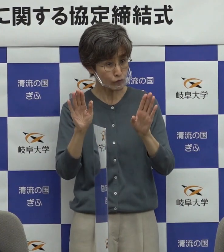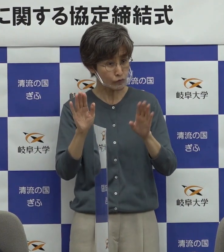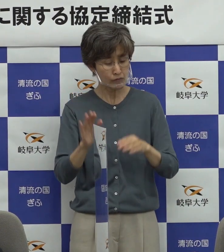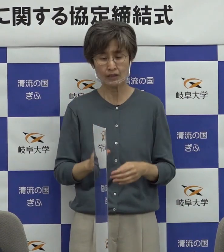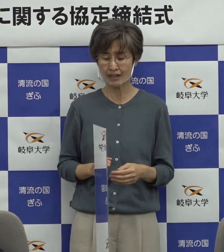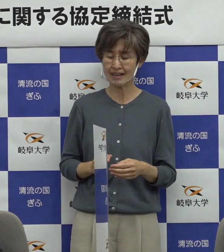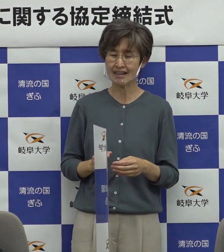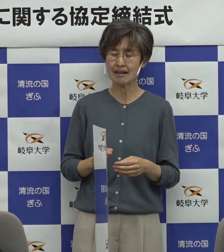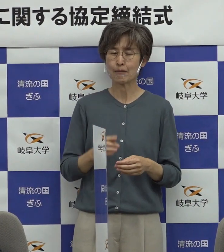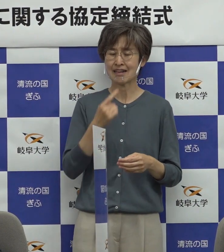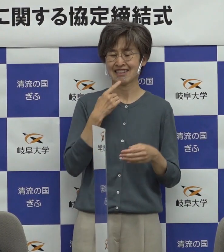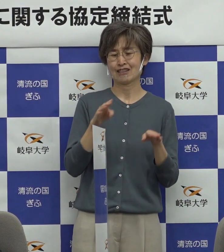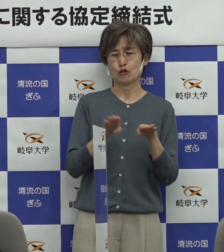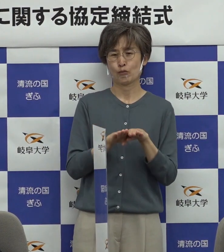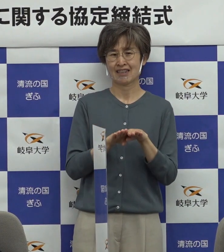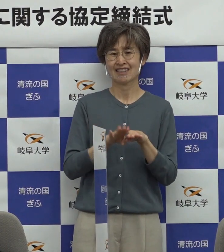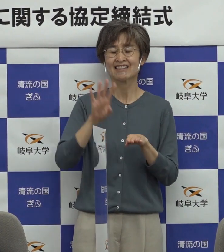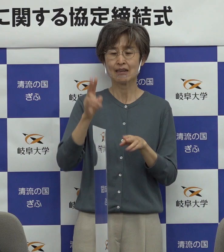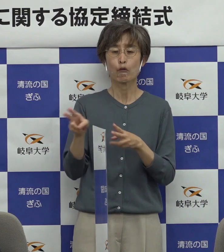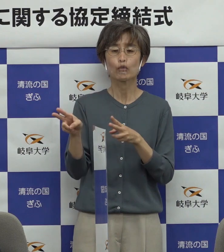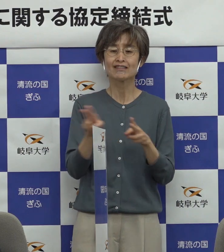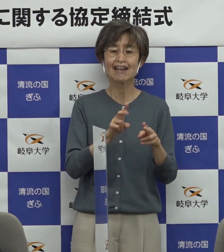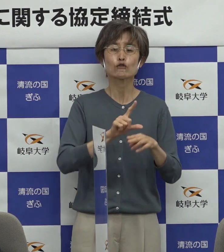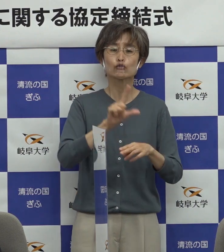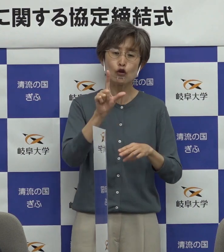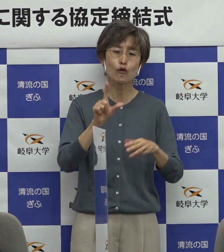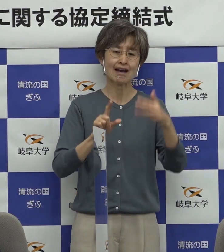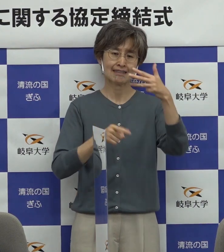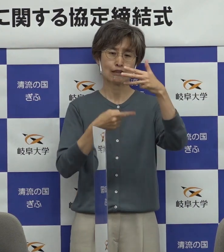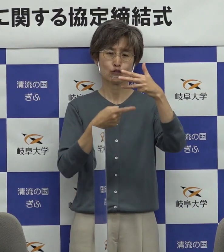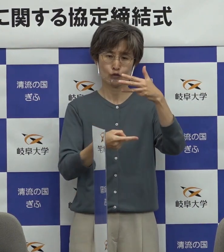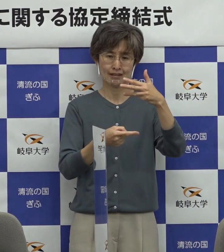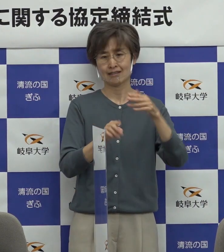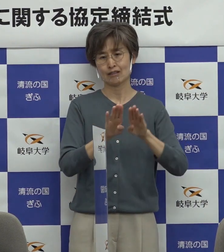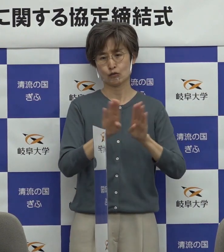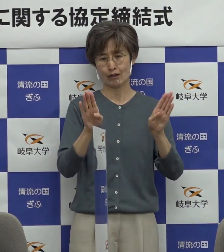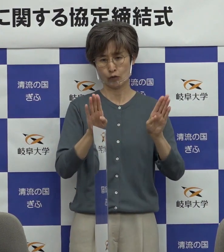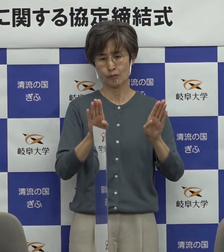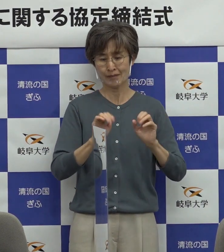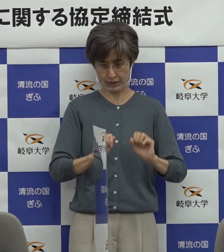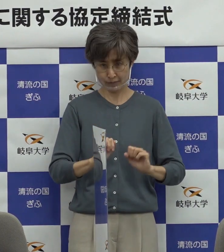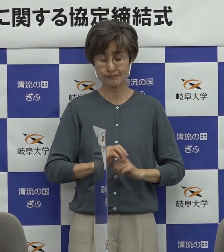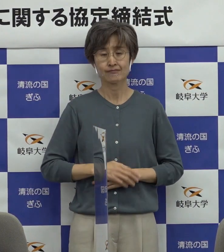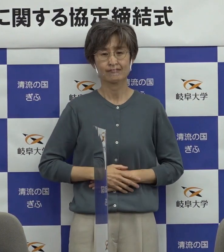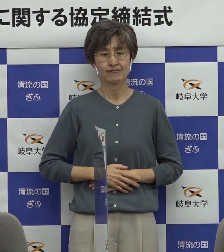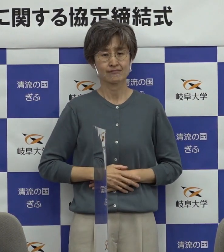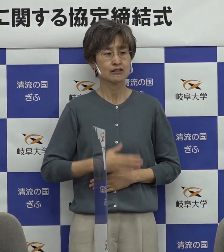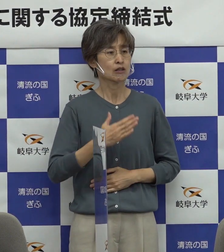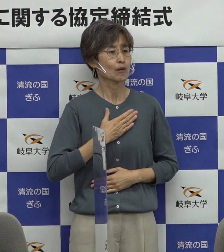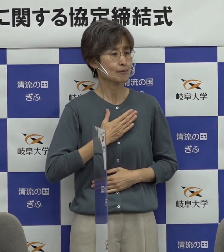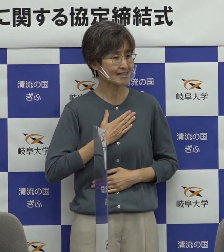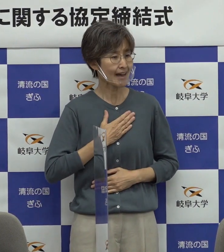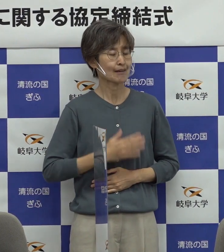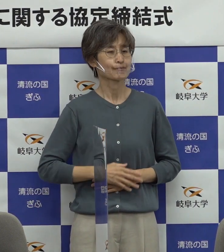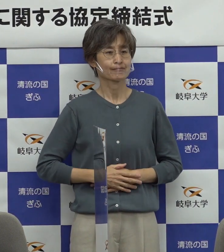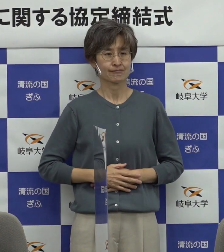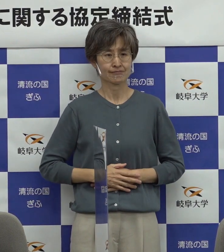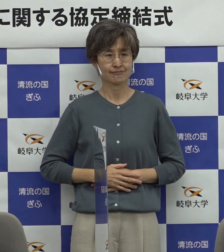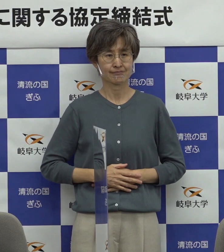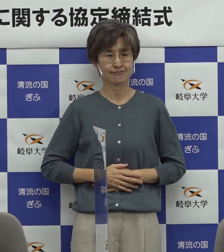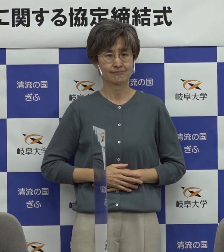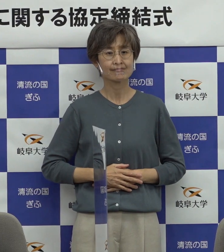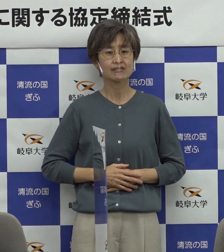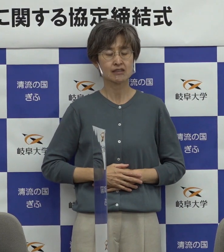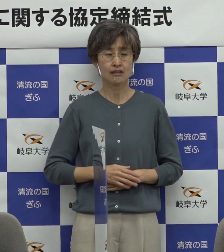どね、一応制度上は8月1日スタートという、そういうふうになっております。 わかりました。でどれぐらいの